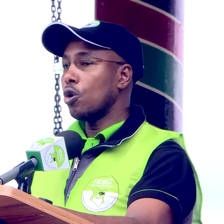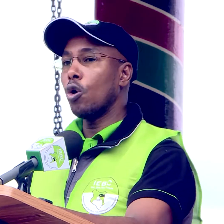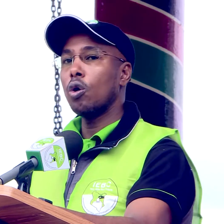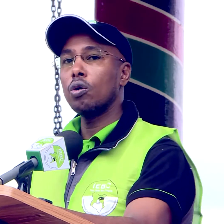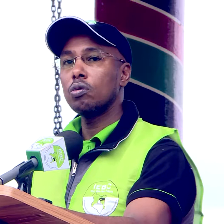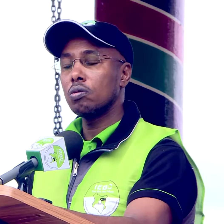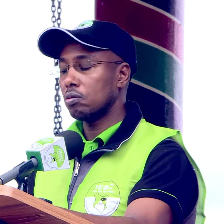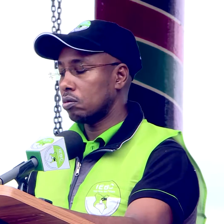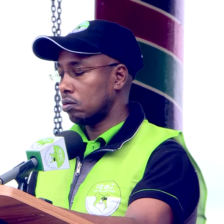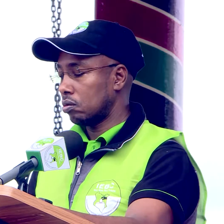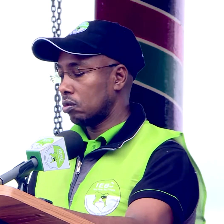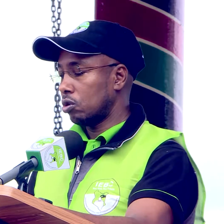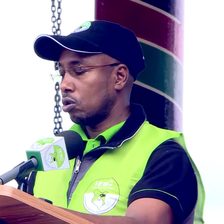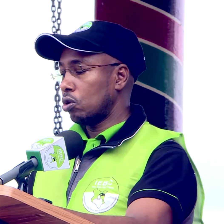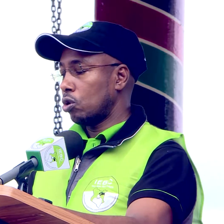Kwa hiyo